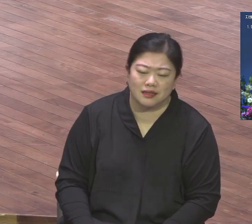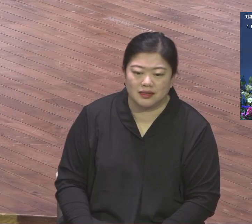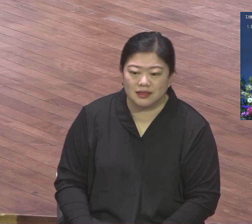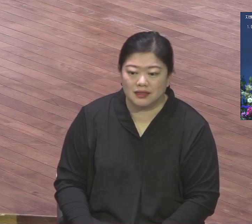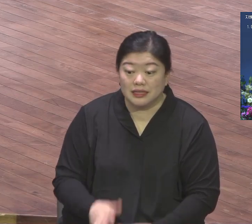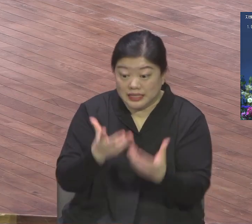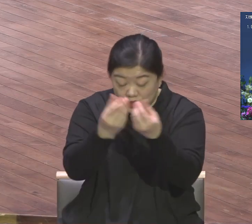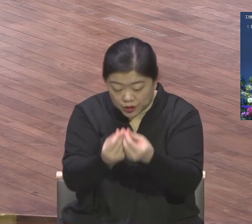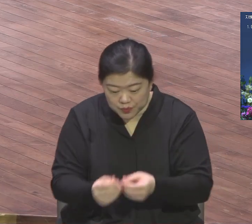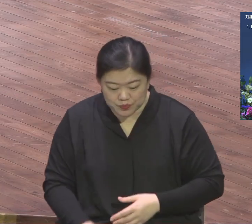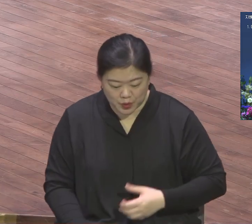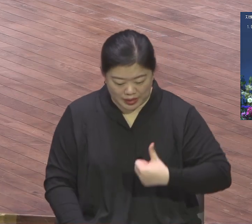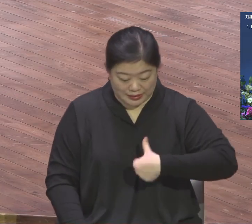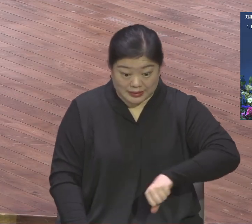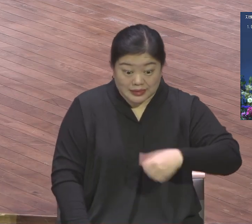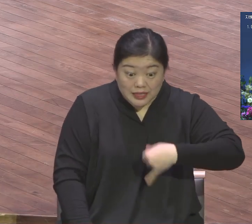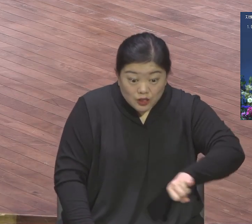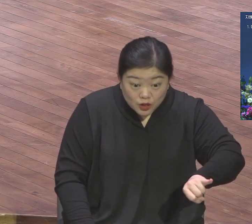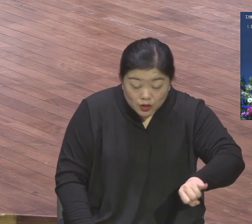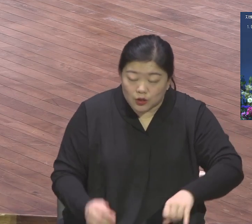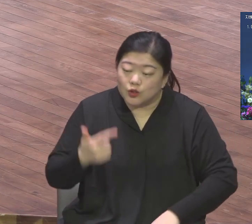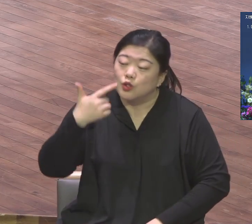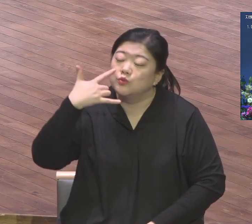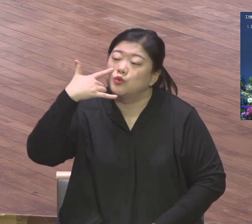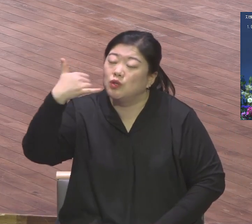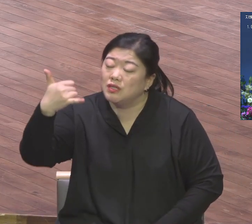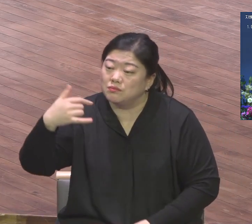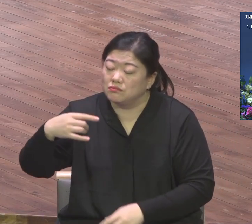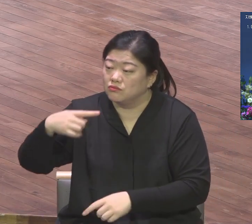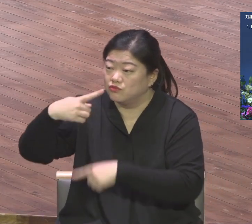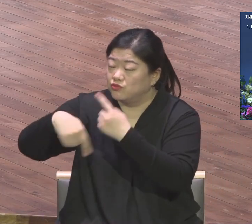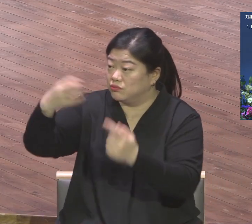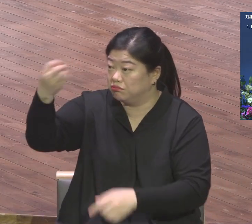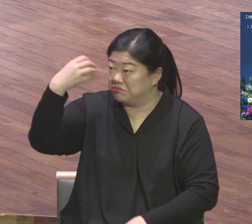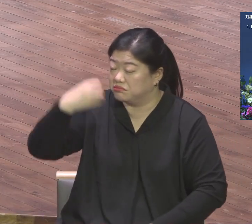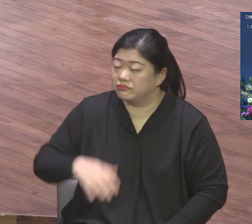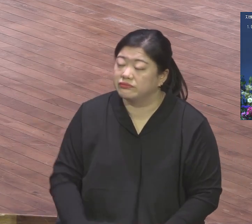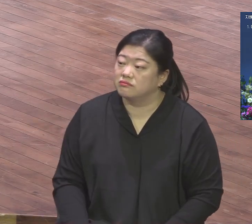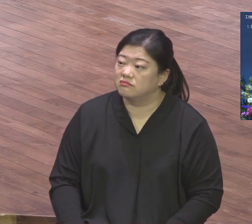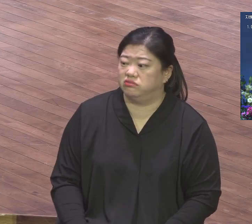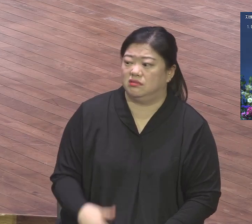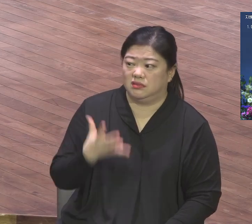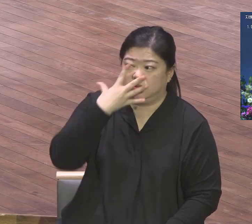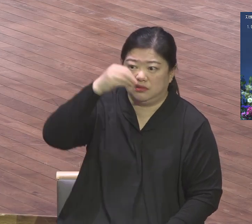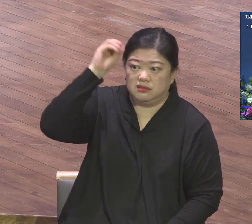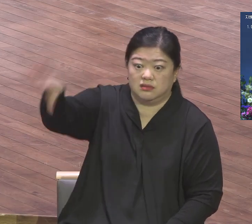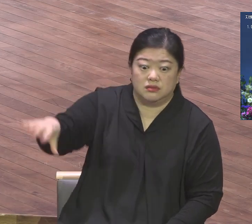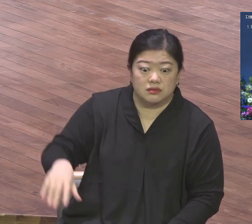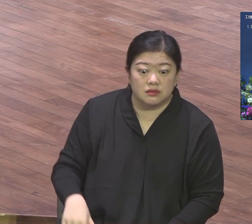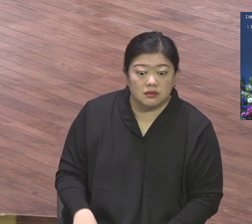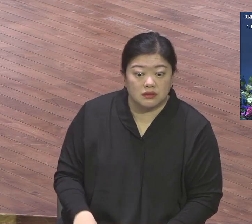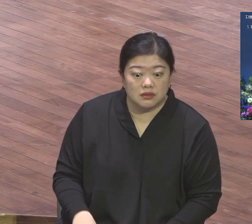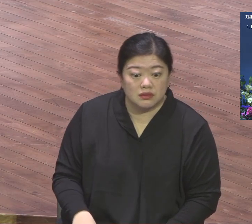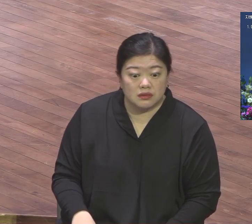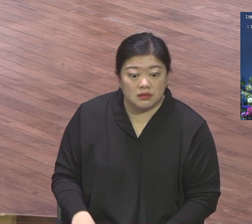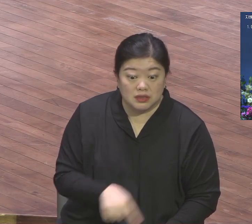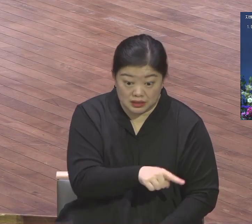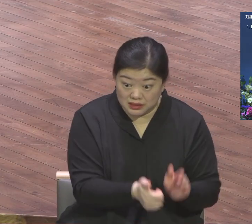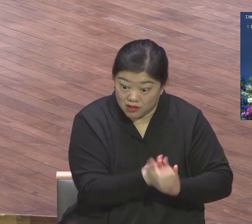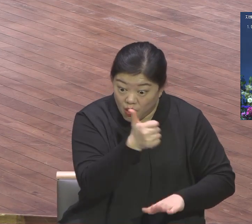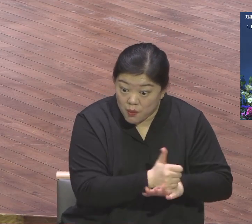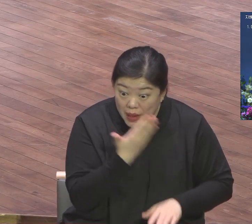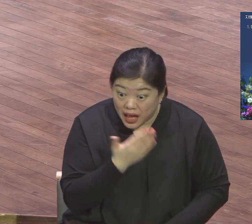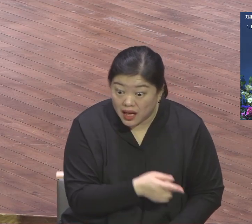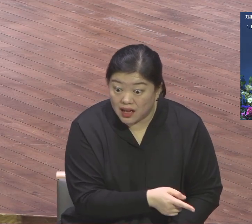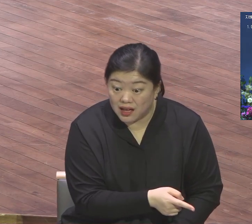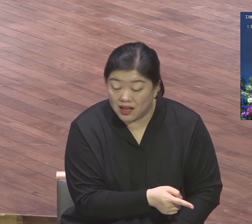부모의 말을 귀를 기울이고 그걸 순종하면 되는데 안 해. 그런 놈치고 잘 되는 놈이 한 놈도 없어요.